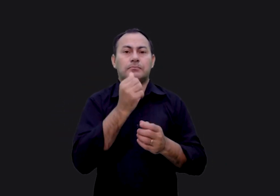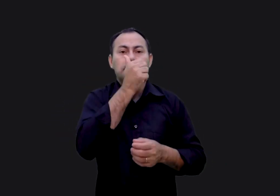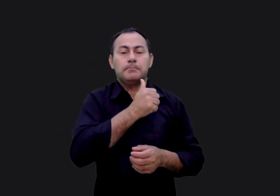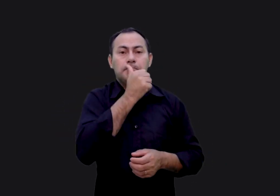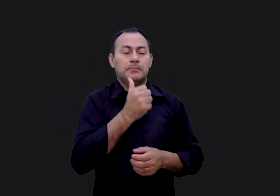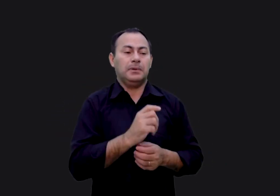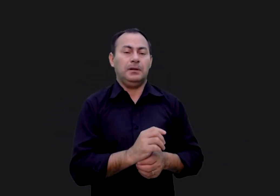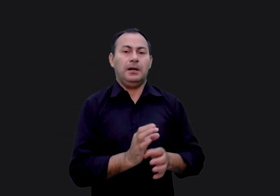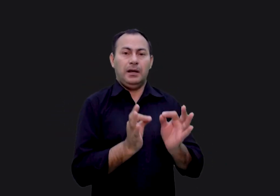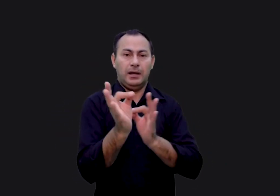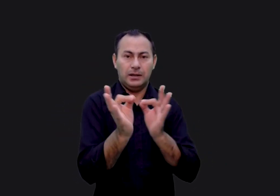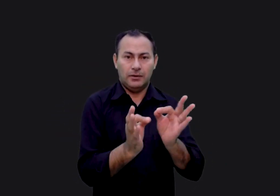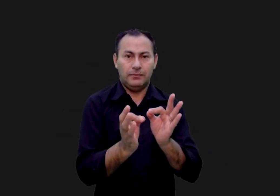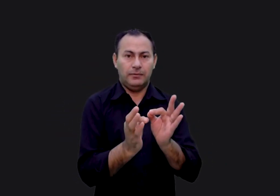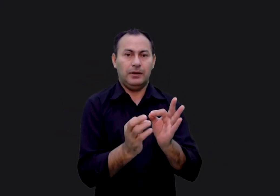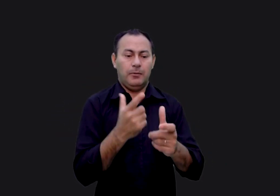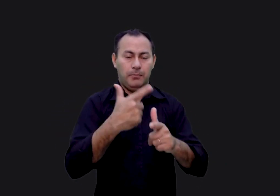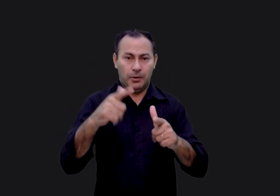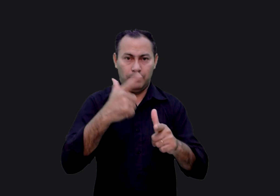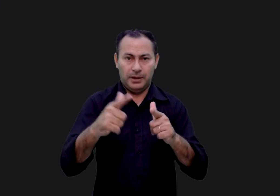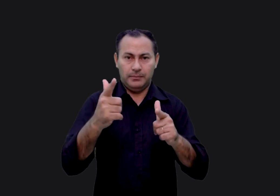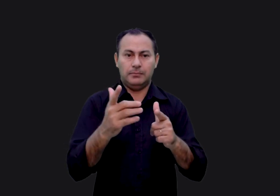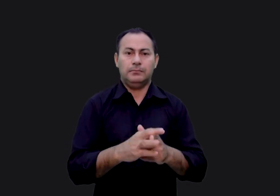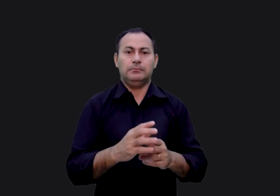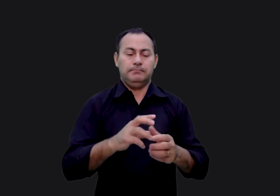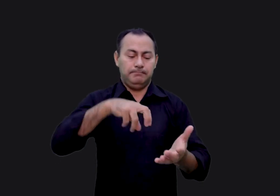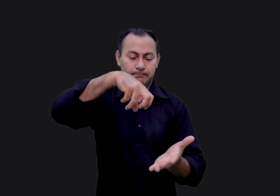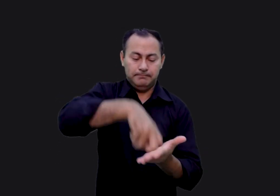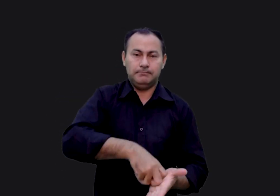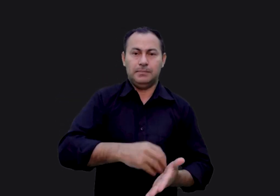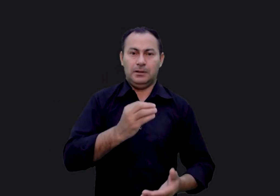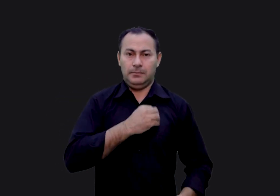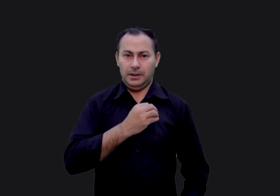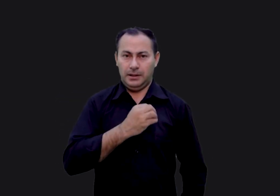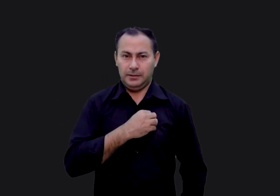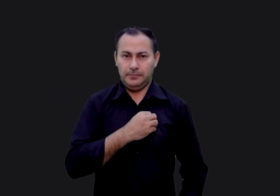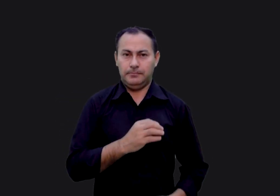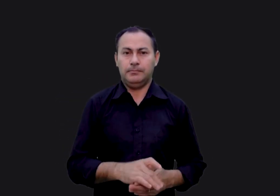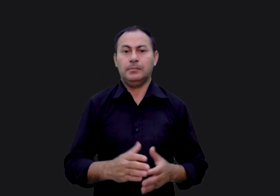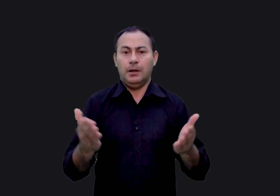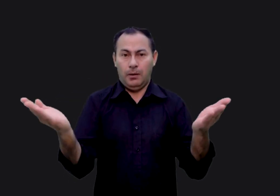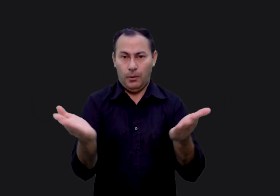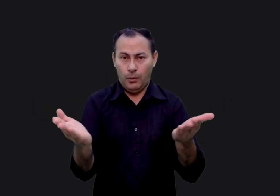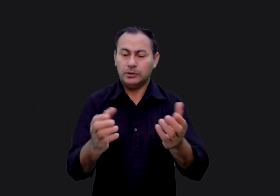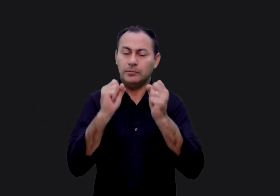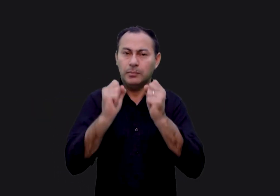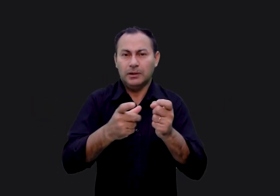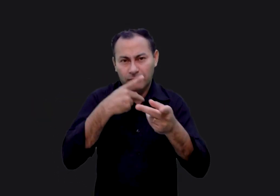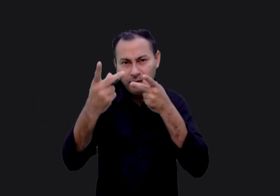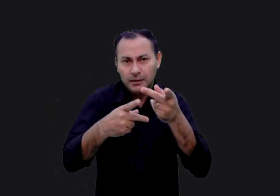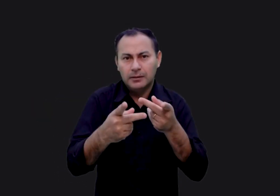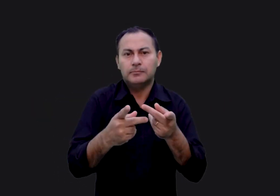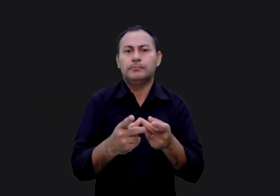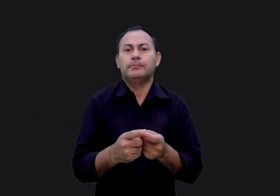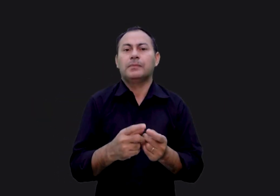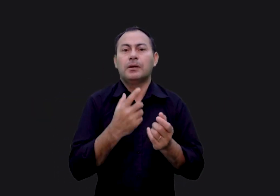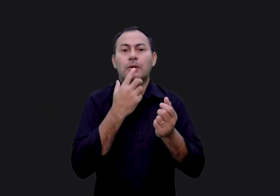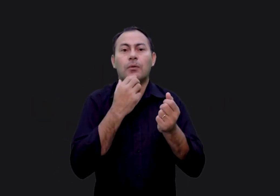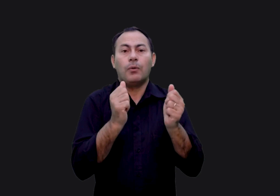os sacrifícios resolviam o problema do castigo do pecado. Hoje podemos contar com o sangue de